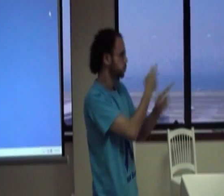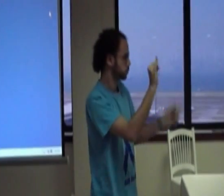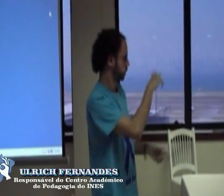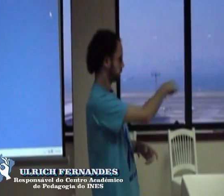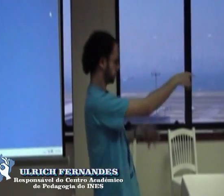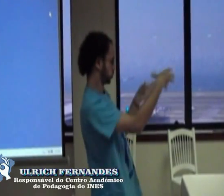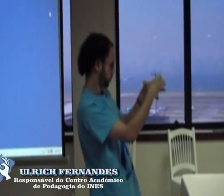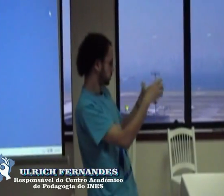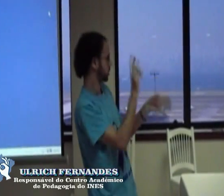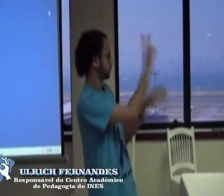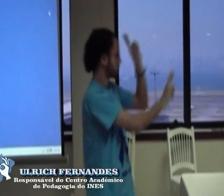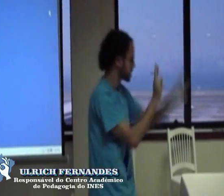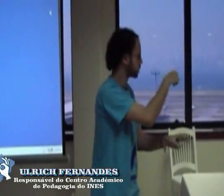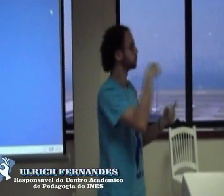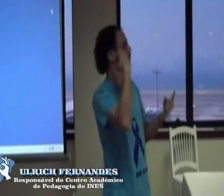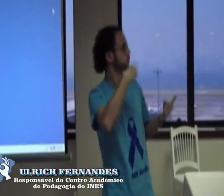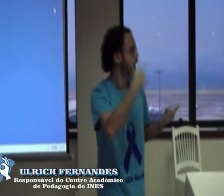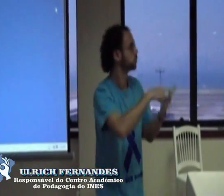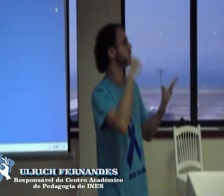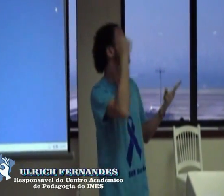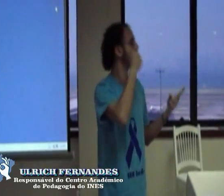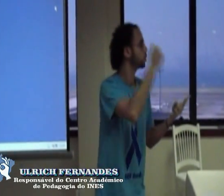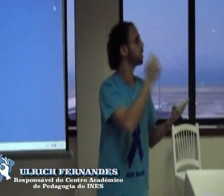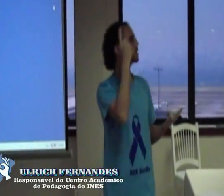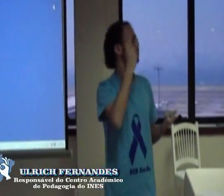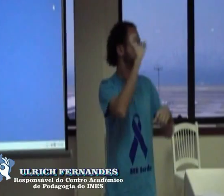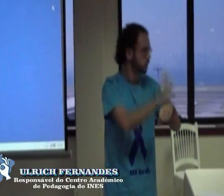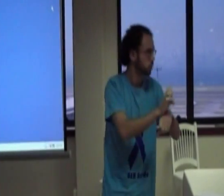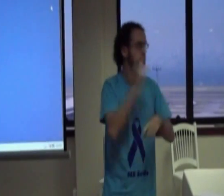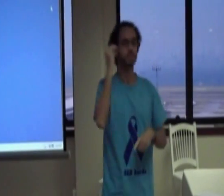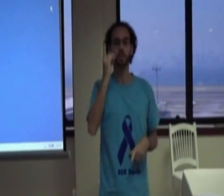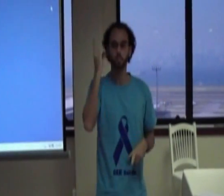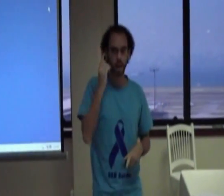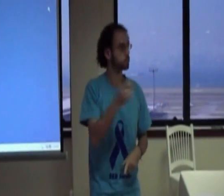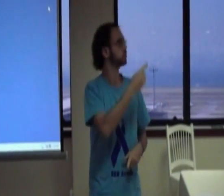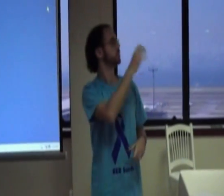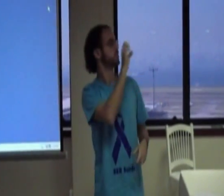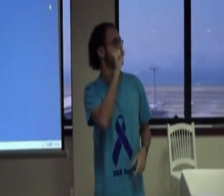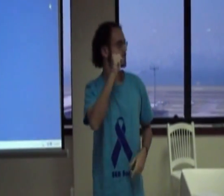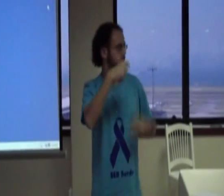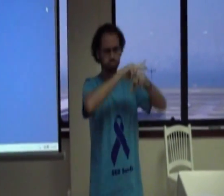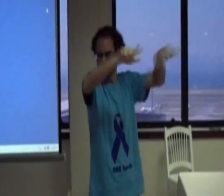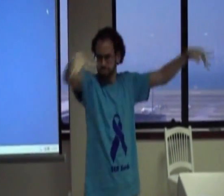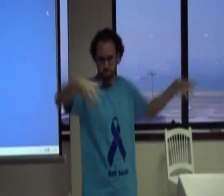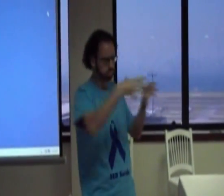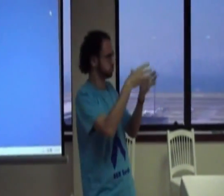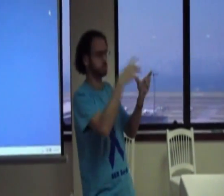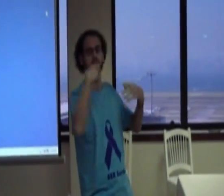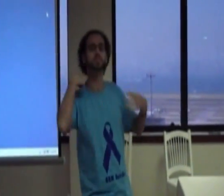a mesa que está aqui. O que eu gostaria de falar para vocês é falar para os advogados, para os senadores, para os deputados estaduais e federal, para todos